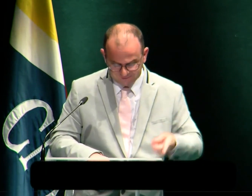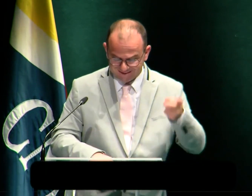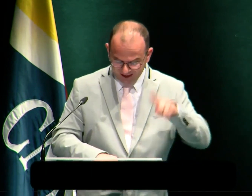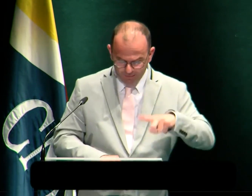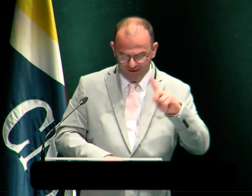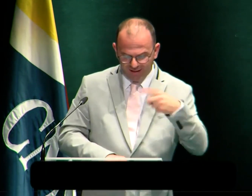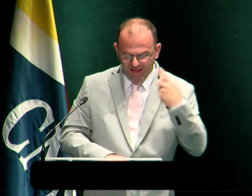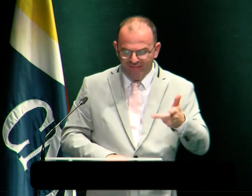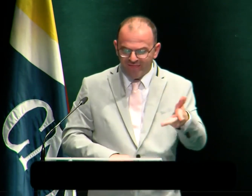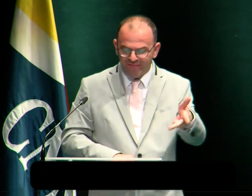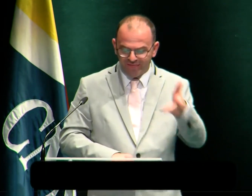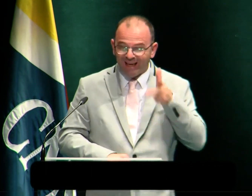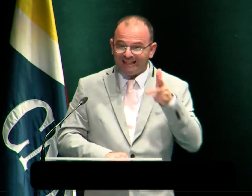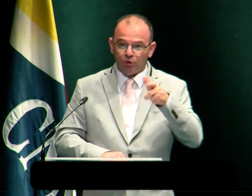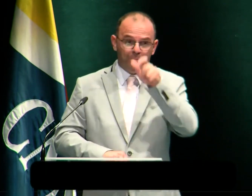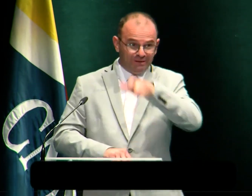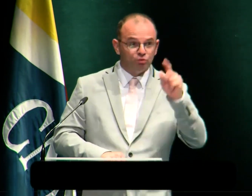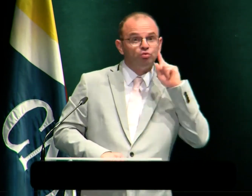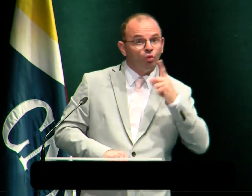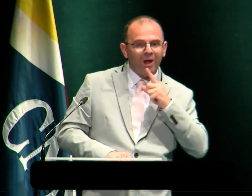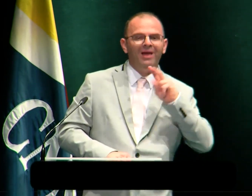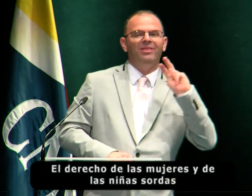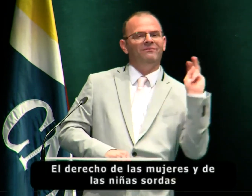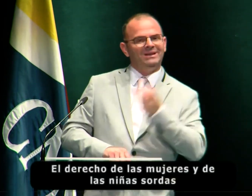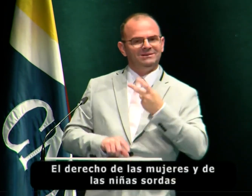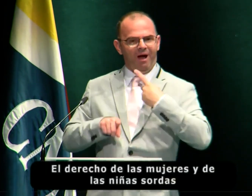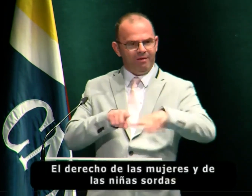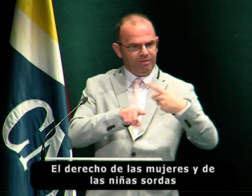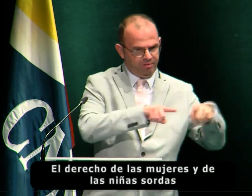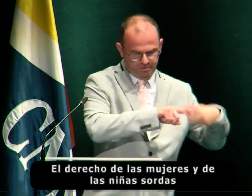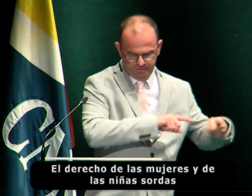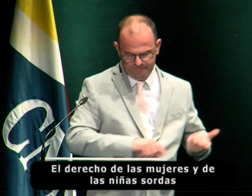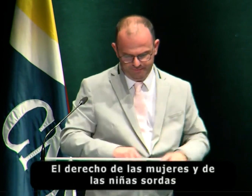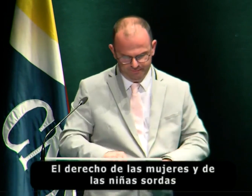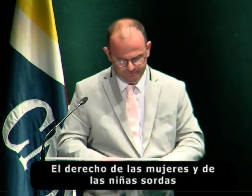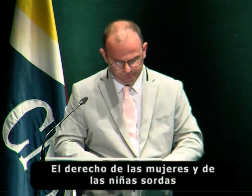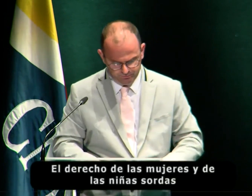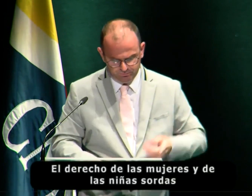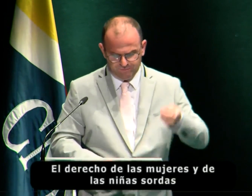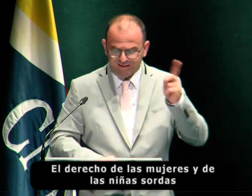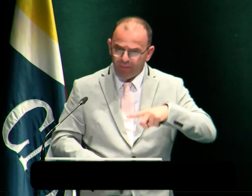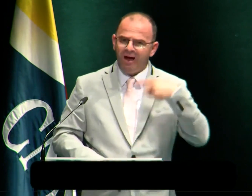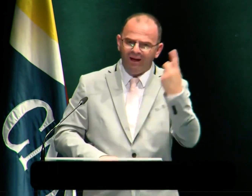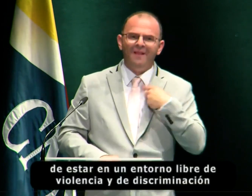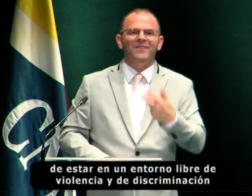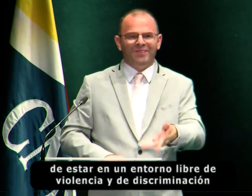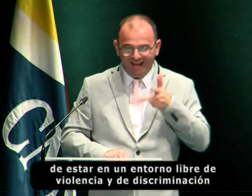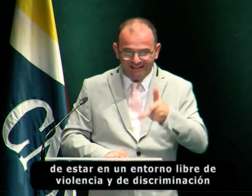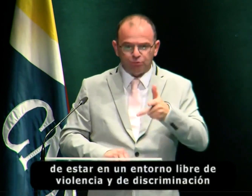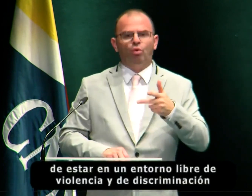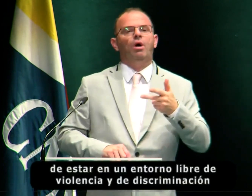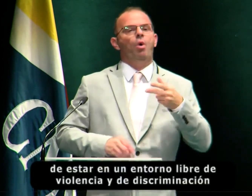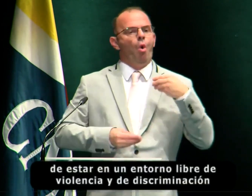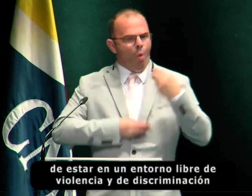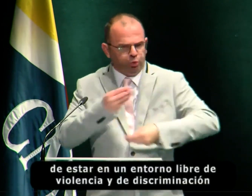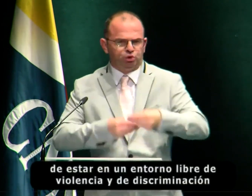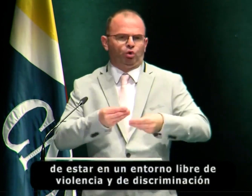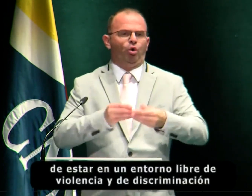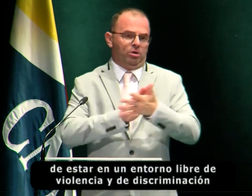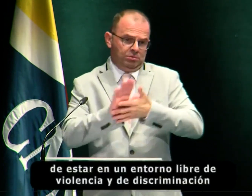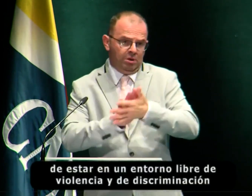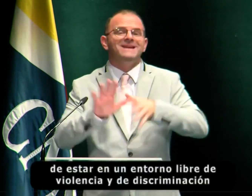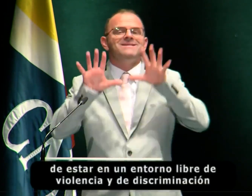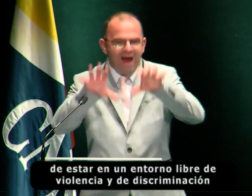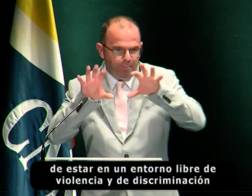o niñas con discapacidad, mujeres o niñas sordas. El derecho de las personas sordas a la diversidad, así como